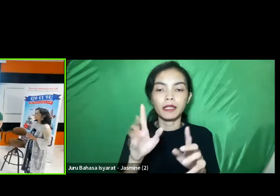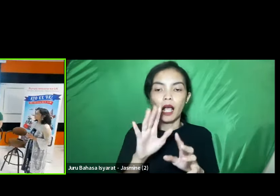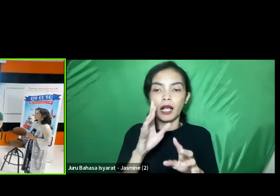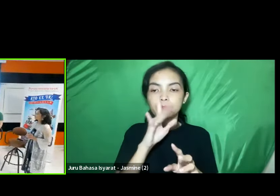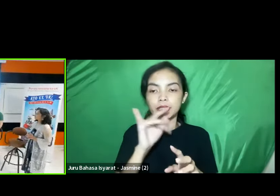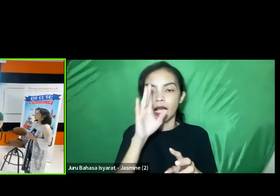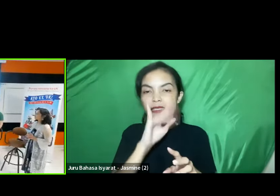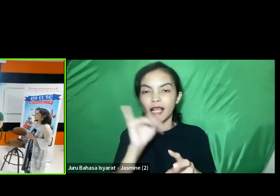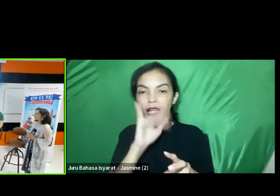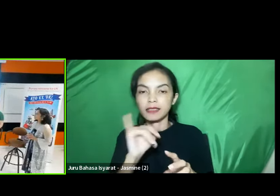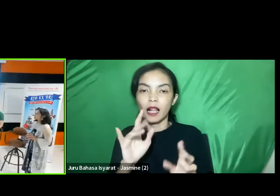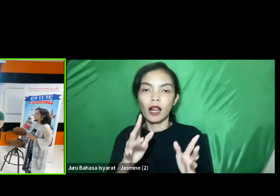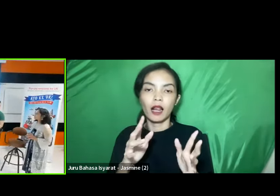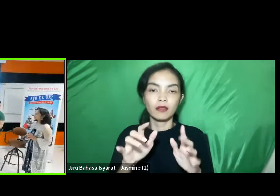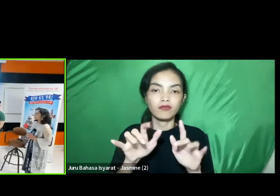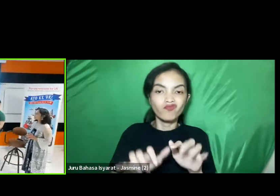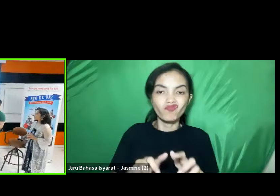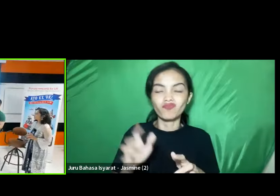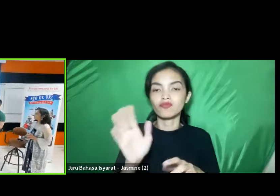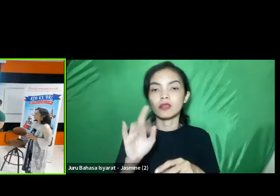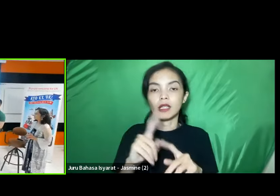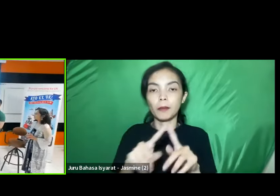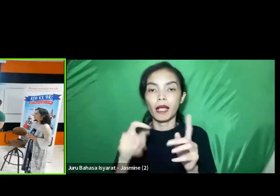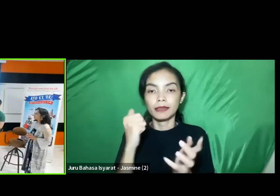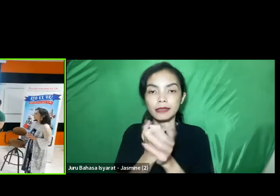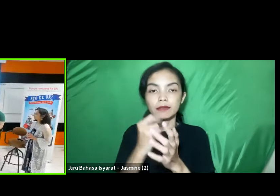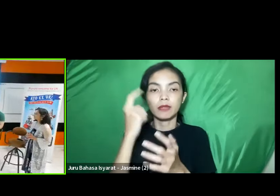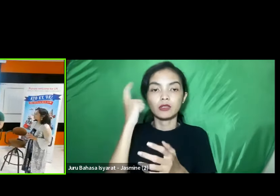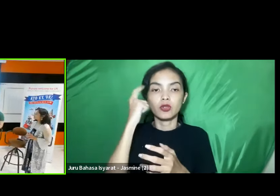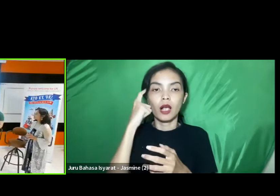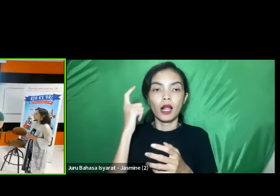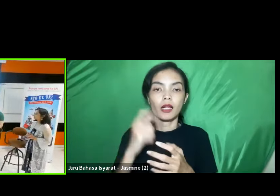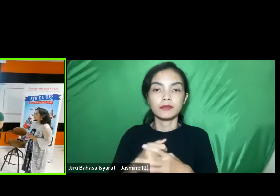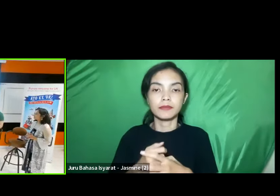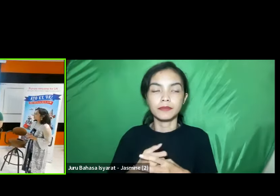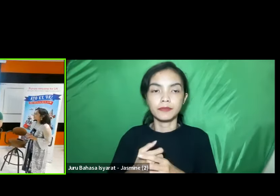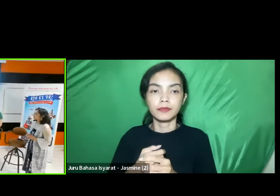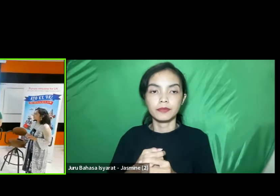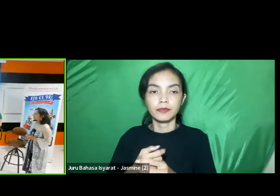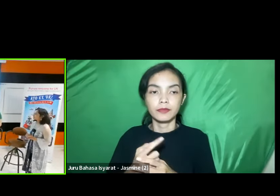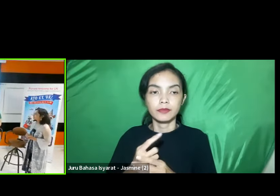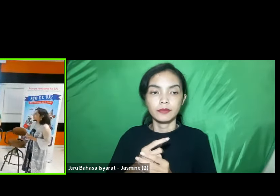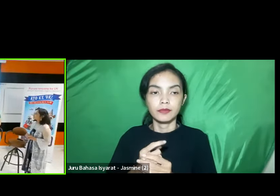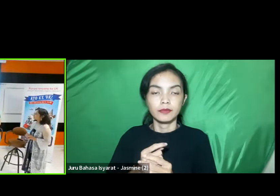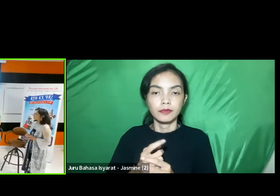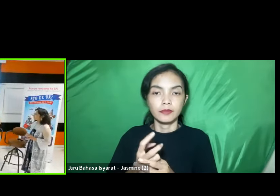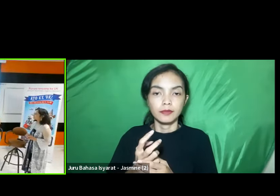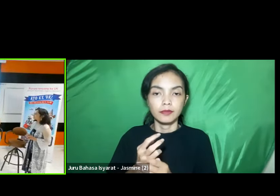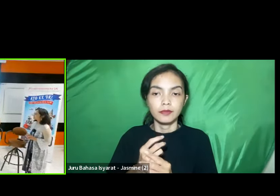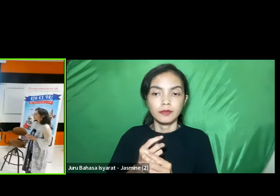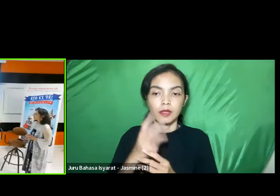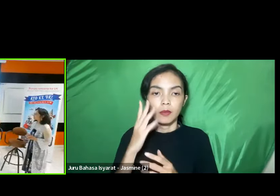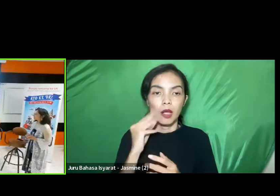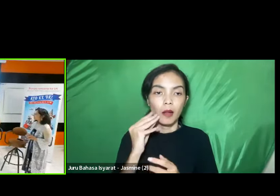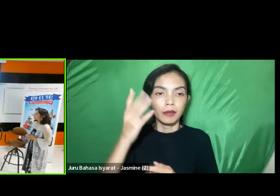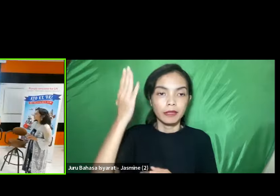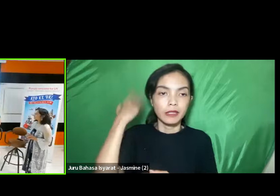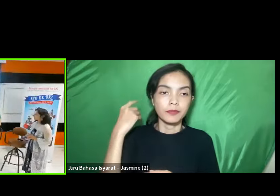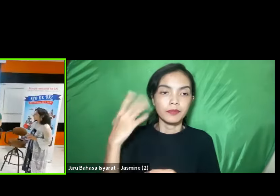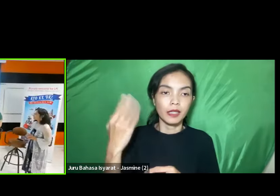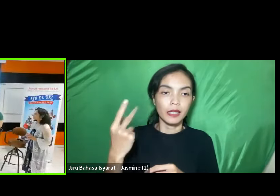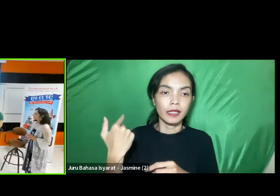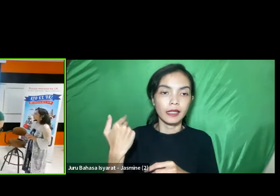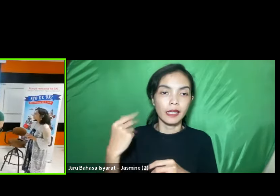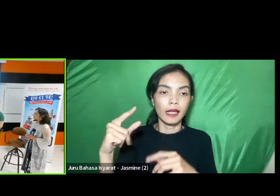ya tidak dibikin-bikin memang masuk akal ee lalu apa tadi pengalaman masa lalu tadi UD disampaikan Mbak Raras